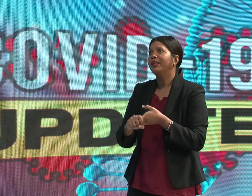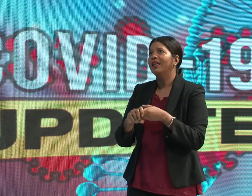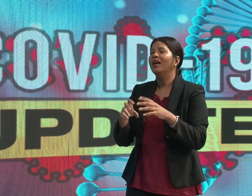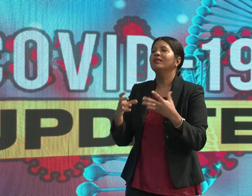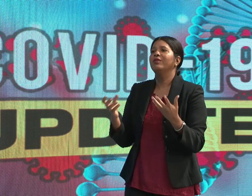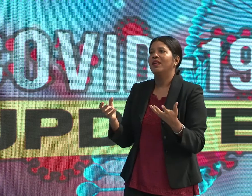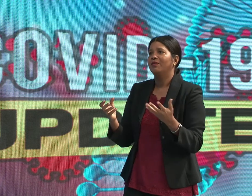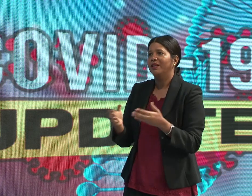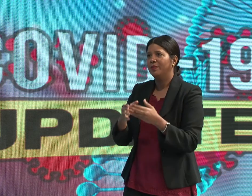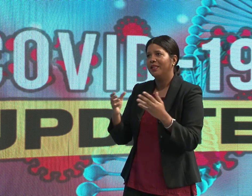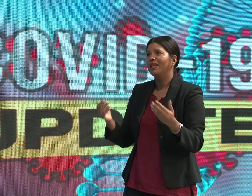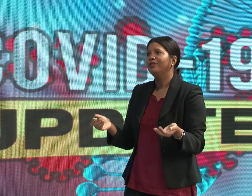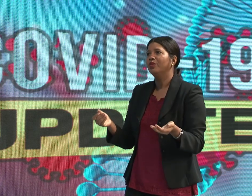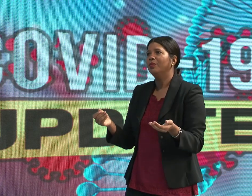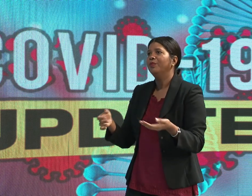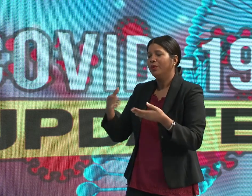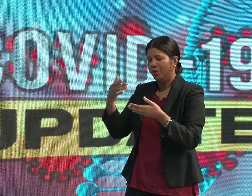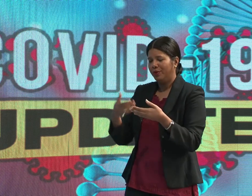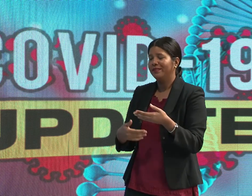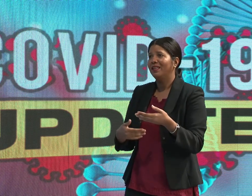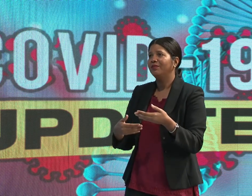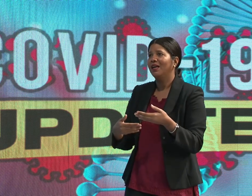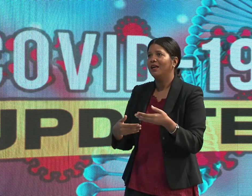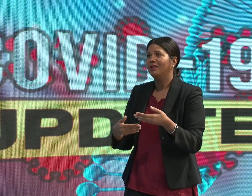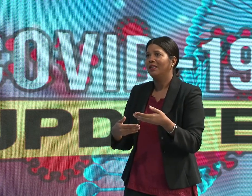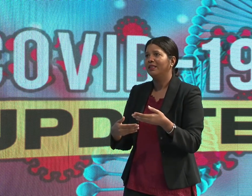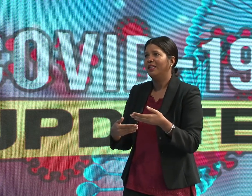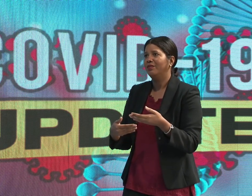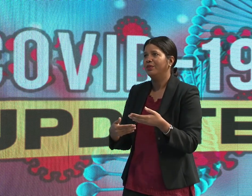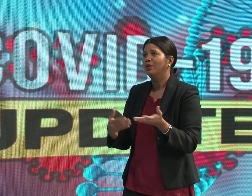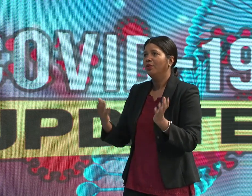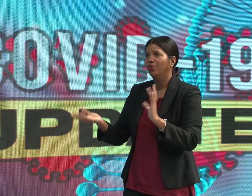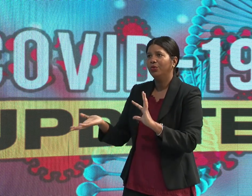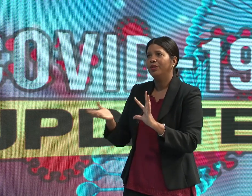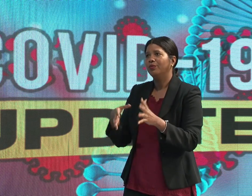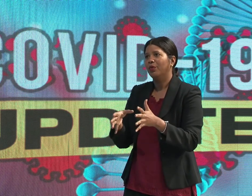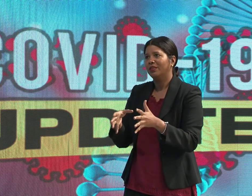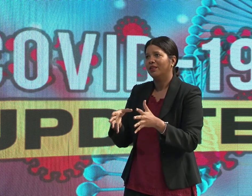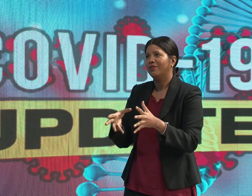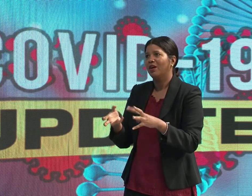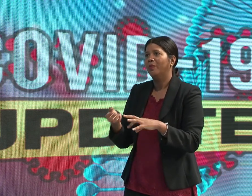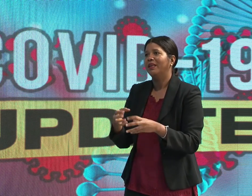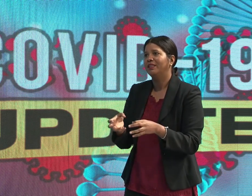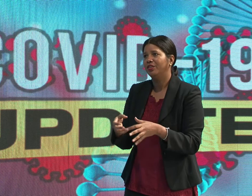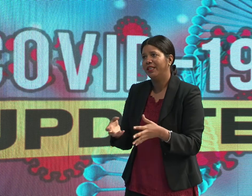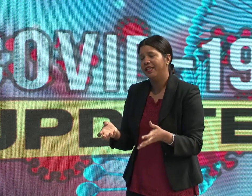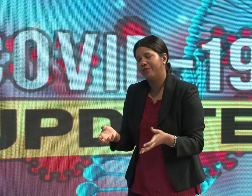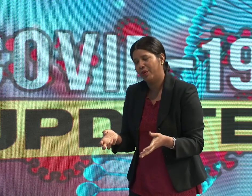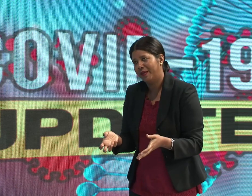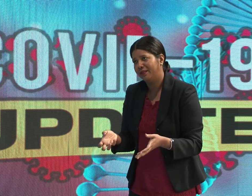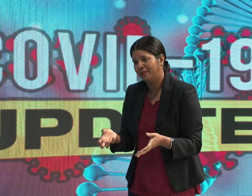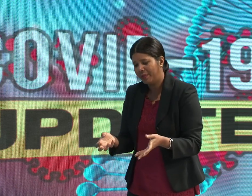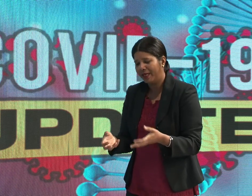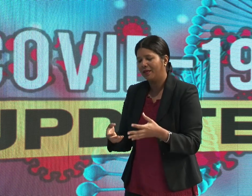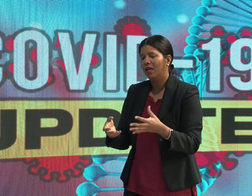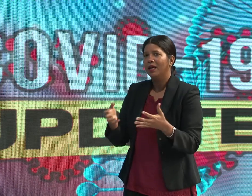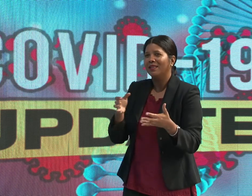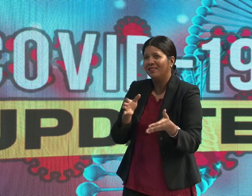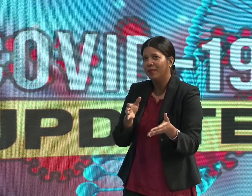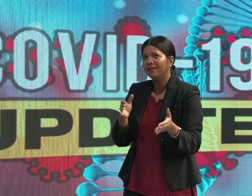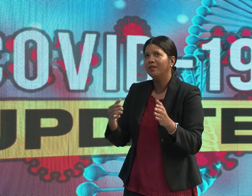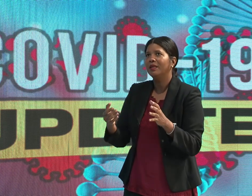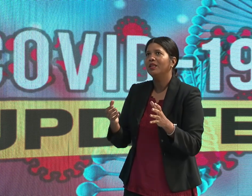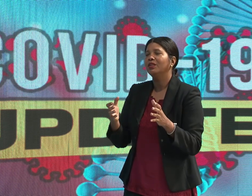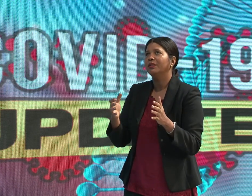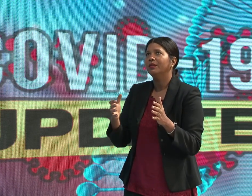De screening hangt er vanaf. Als je met alles komt, kunnen we dezelfde dag al aangeven. Zo niet wordt er gevraagd om additionele informatie te brengen.